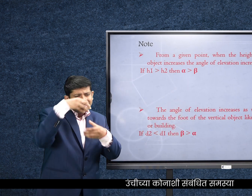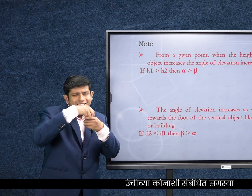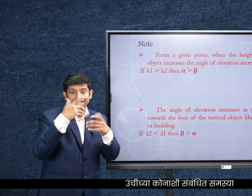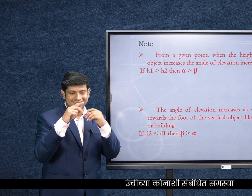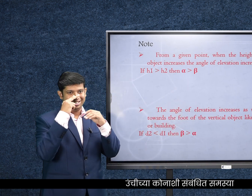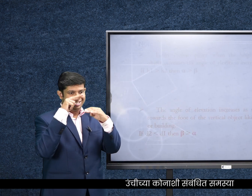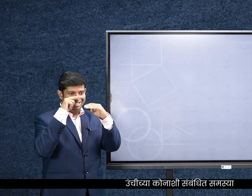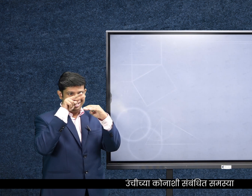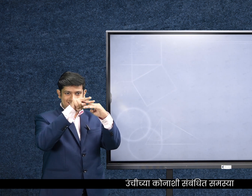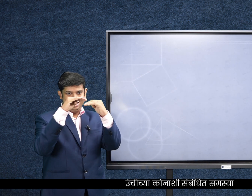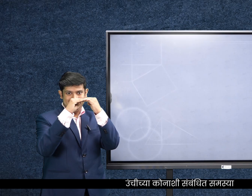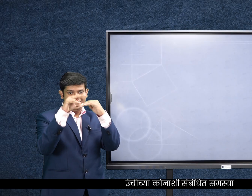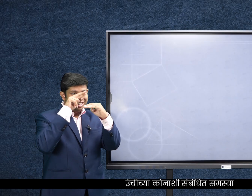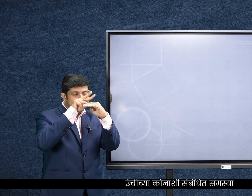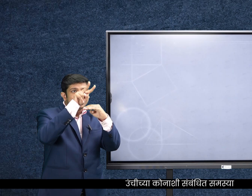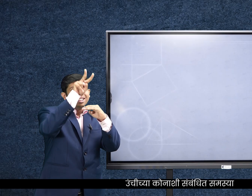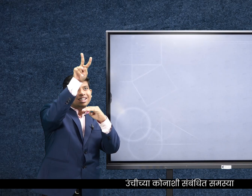उंचीच्या कोनाशी संबंधित समस्या.